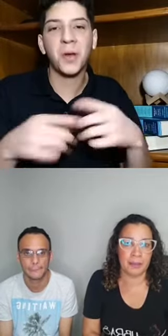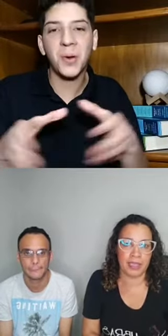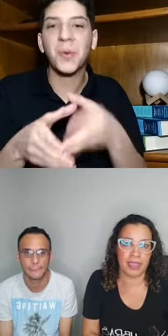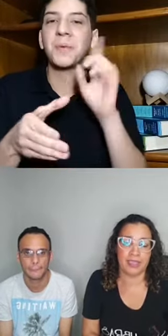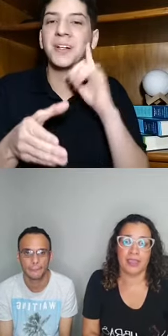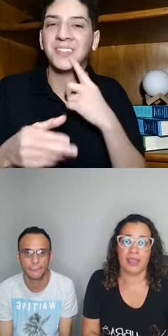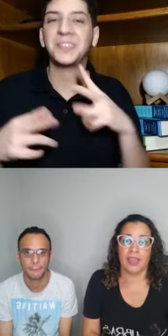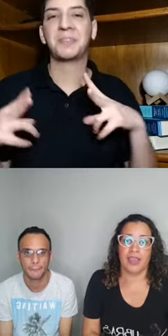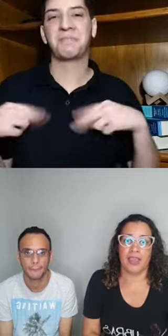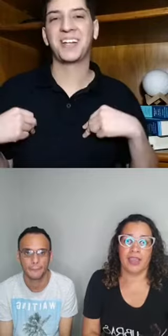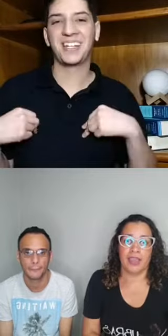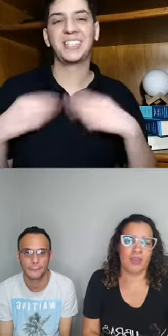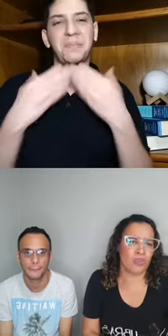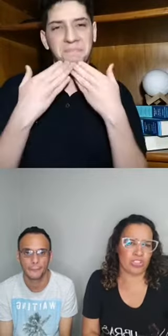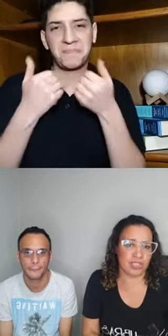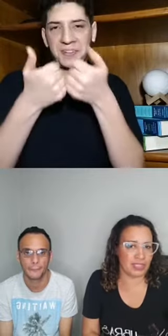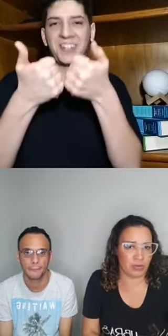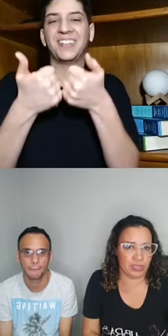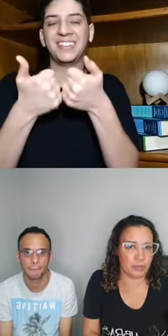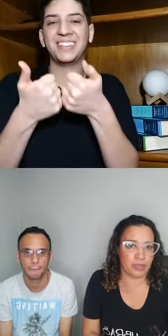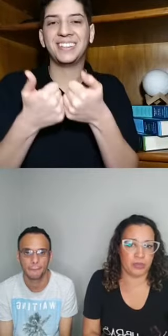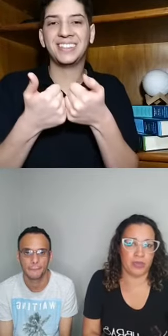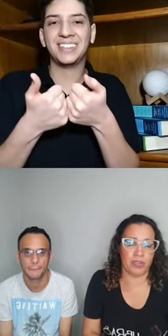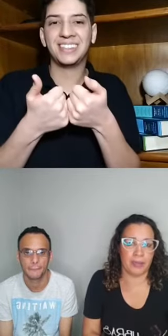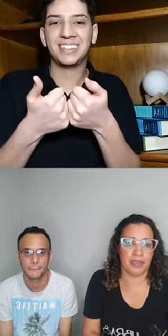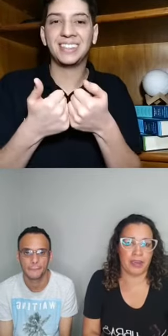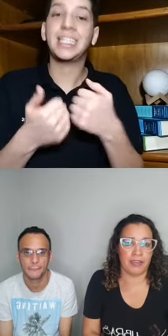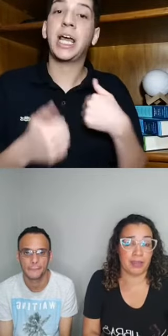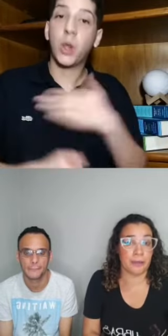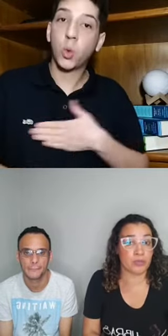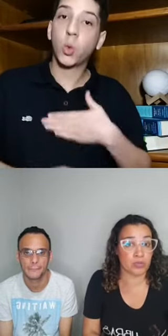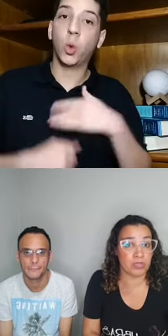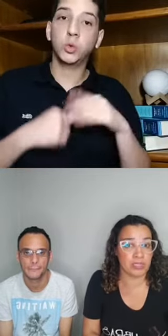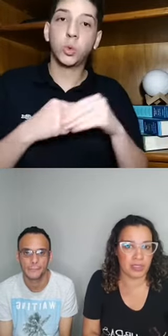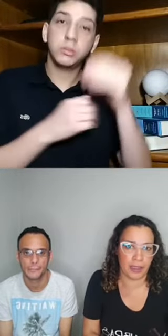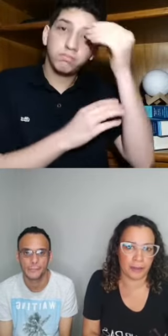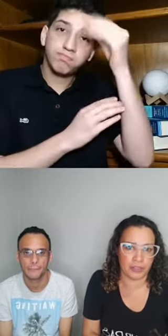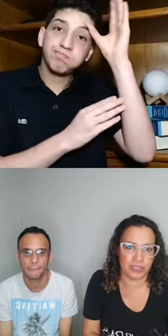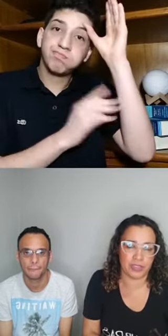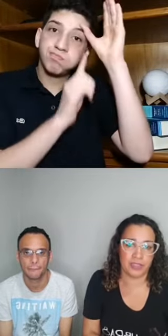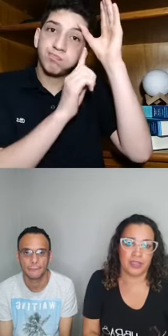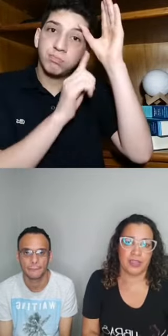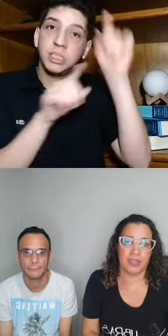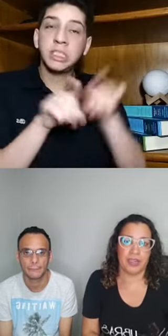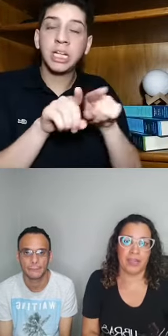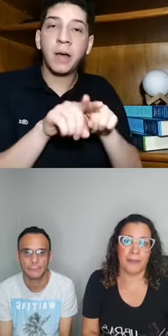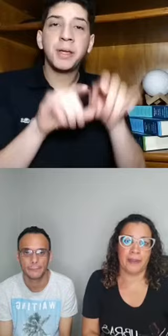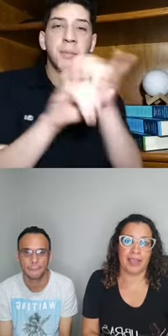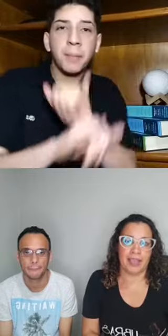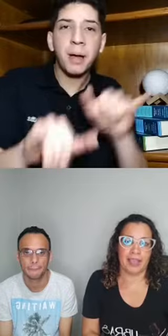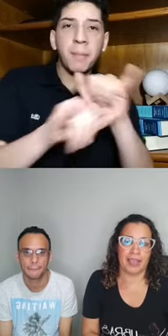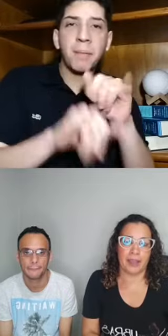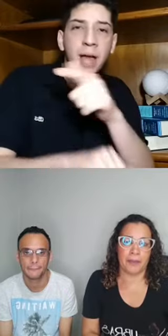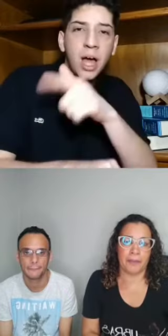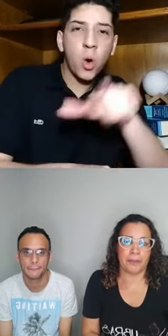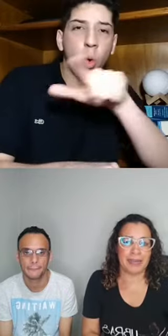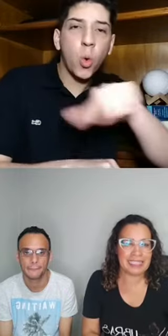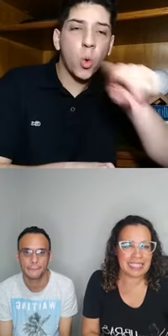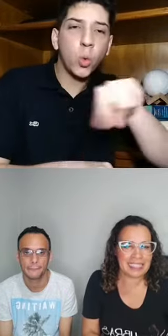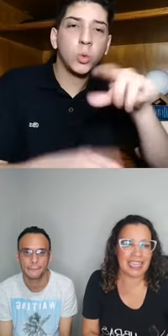e também eu não gosto de ter conhecimento. Eu também quero levar também para os outros intérpretes, né?